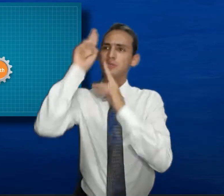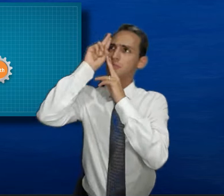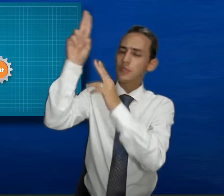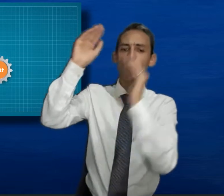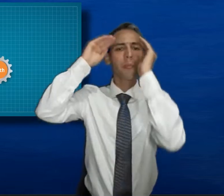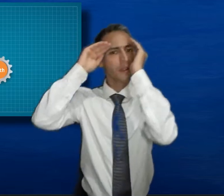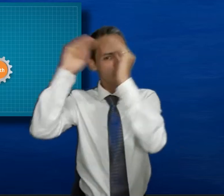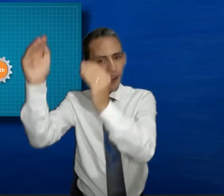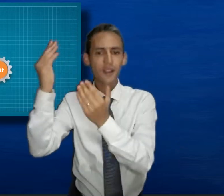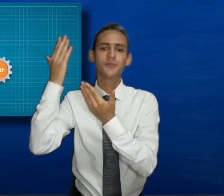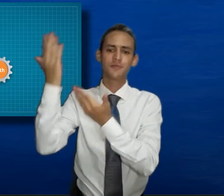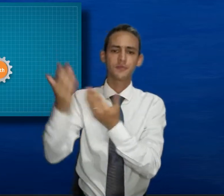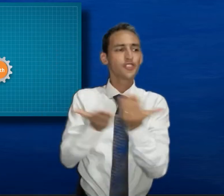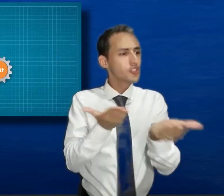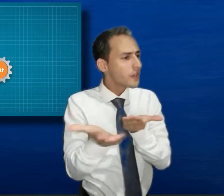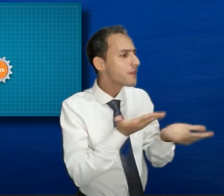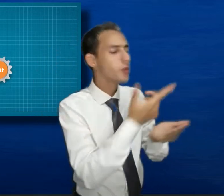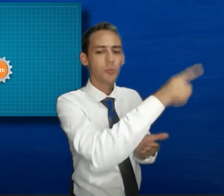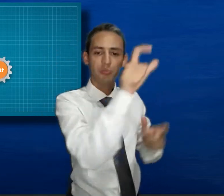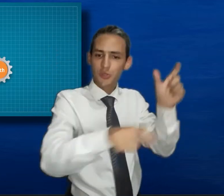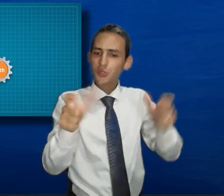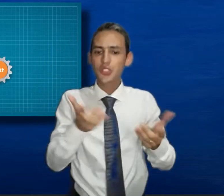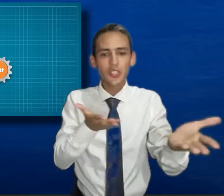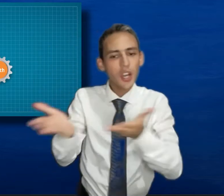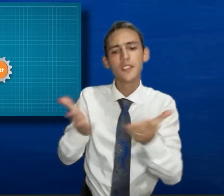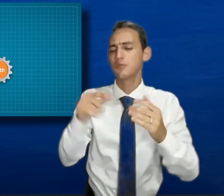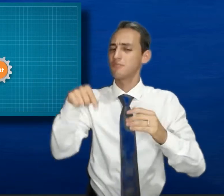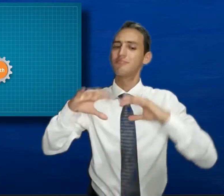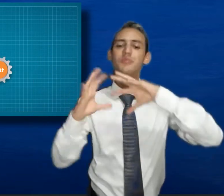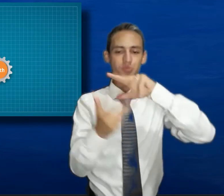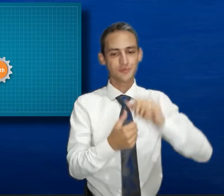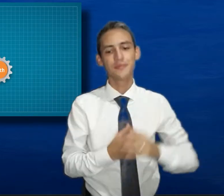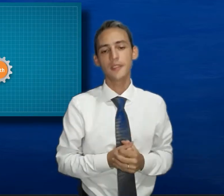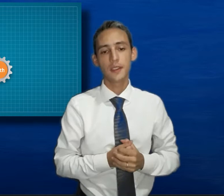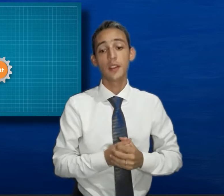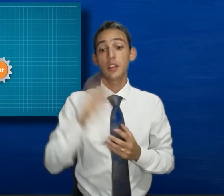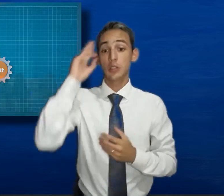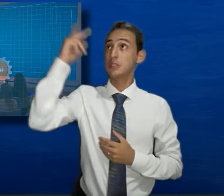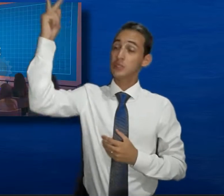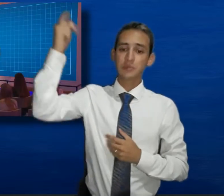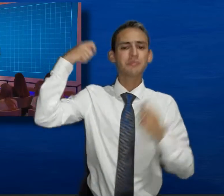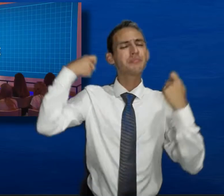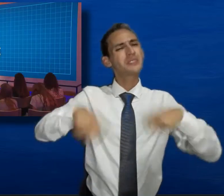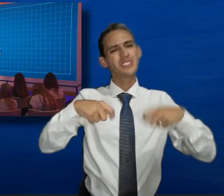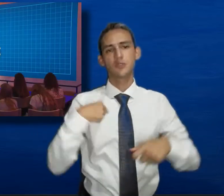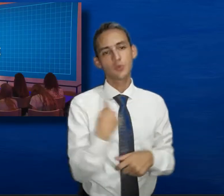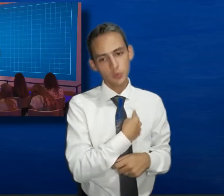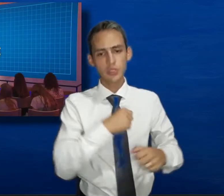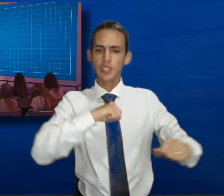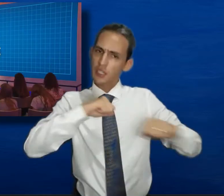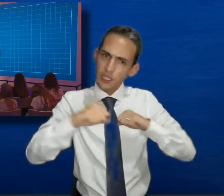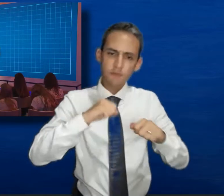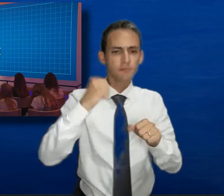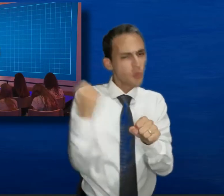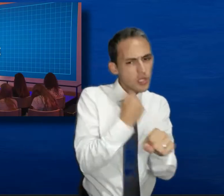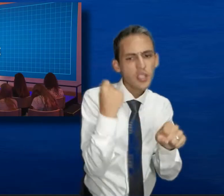amar, honrar, obedecer e servir a Ele e aos filhos de nosso Pai Celestial, nossos irmãos e irmãs em todo o mundo.